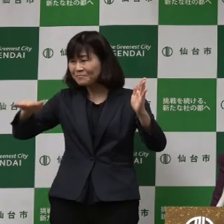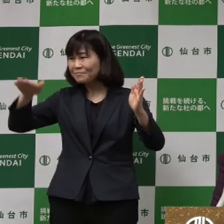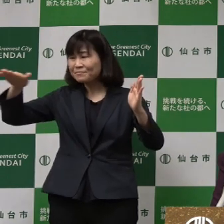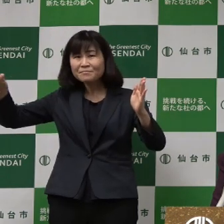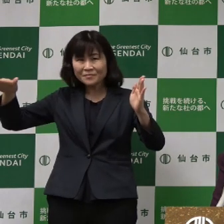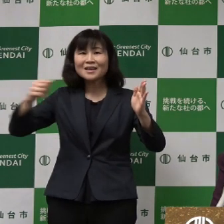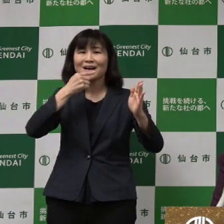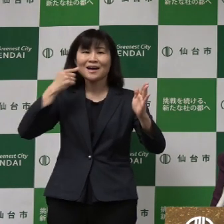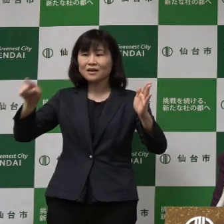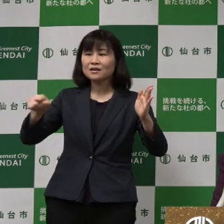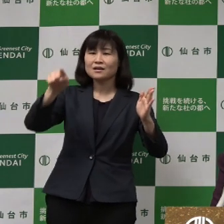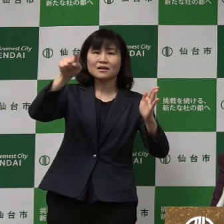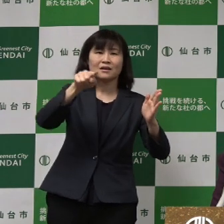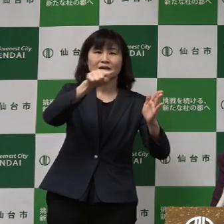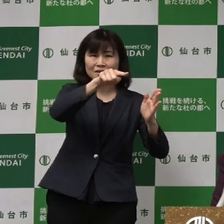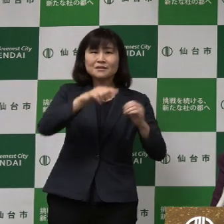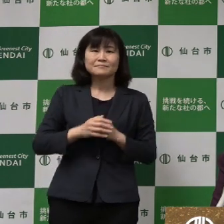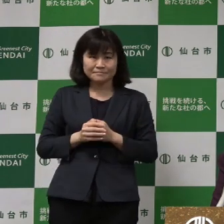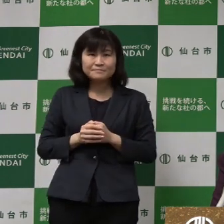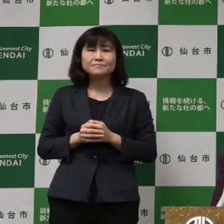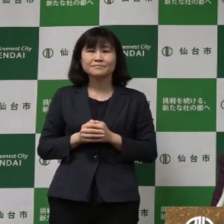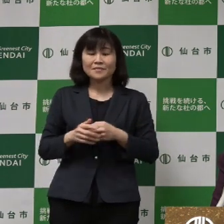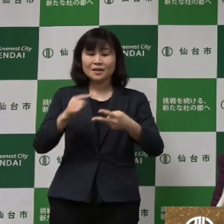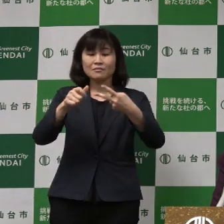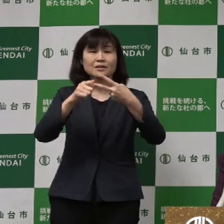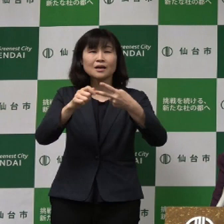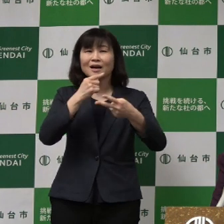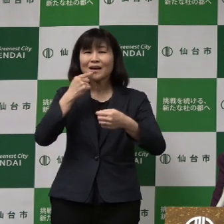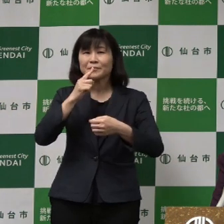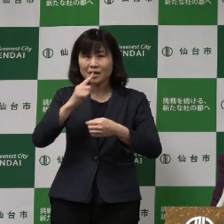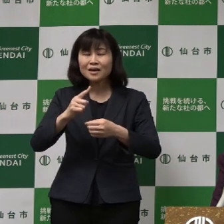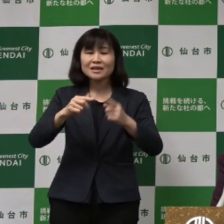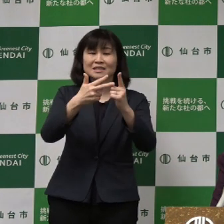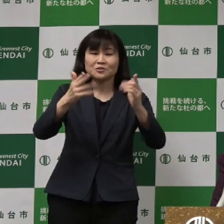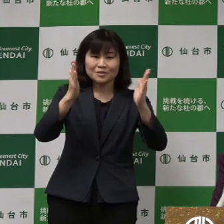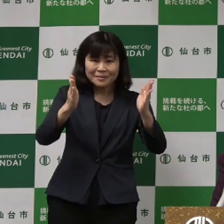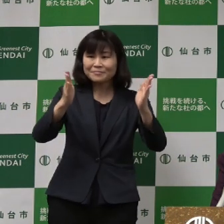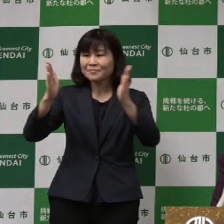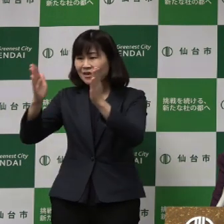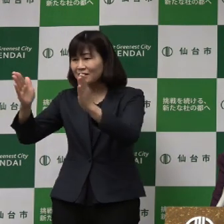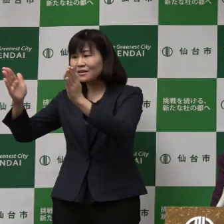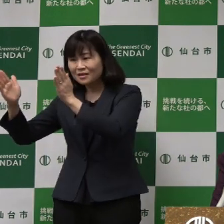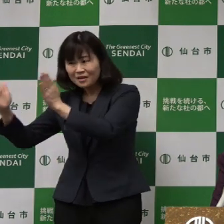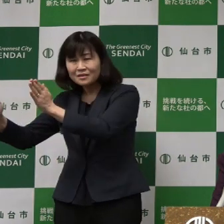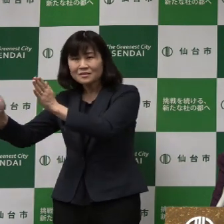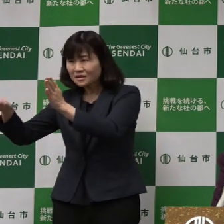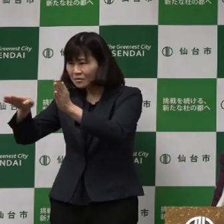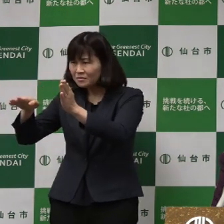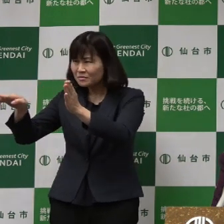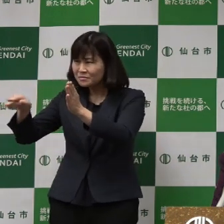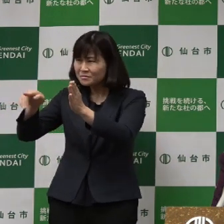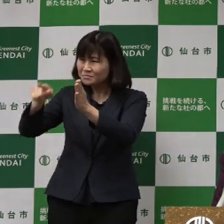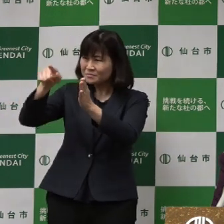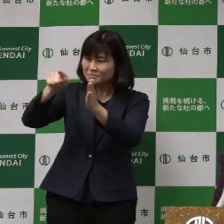近1週間における新規陽性者の平均値、つまり1週間単位で見て1日あたり何人の